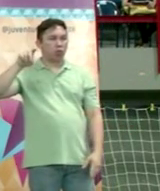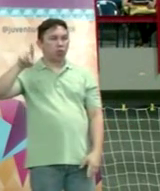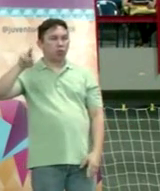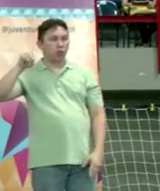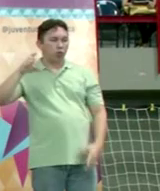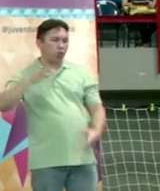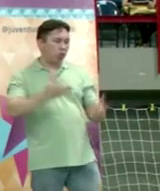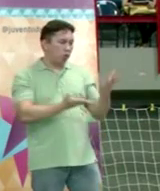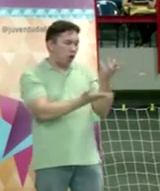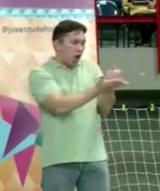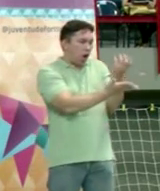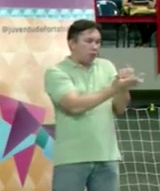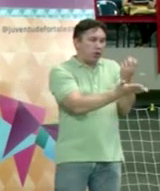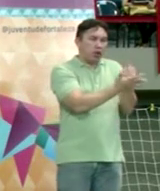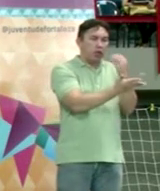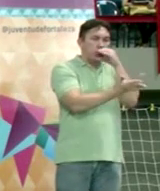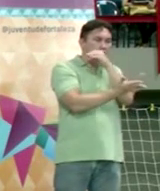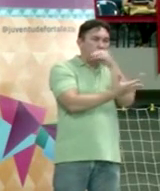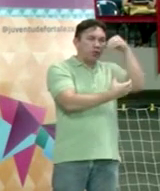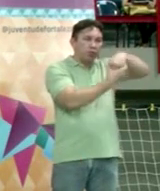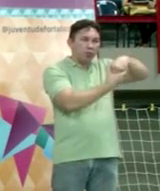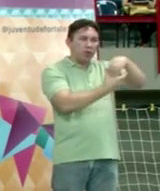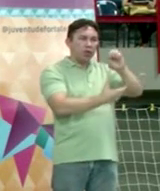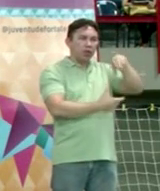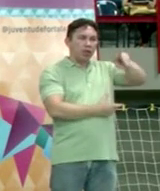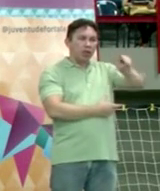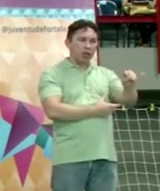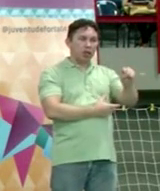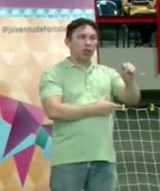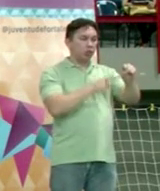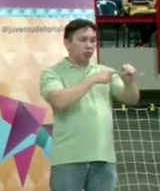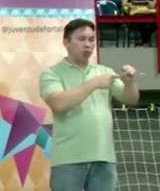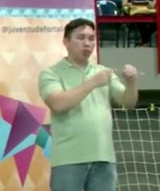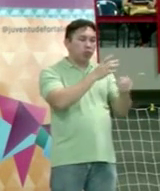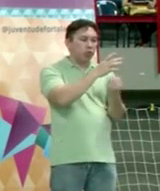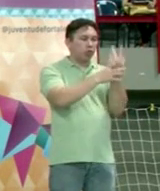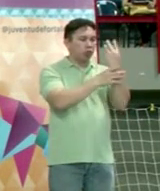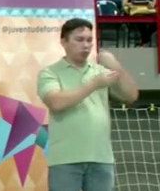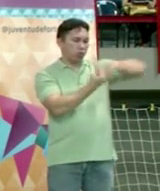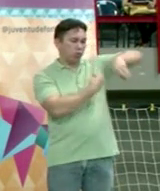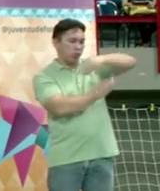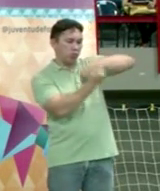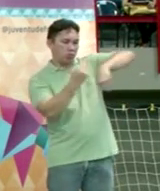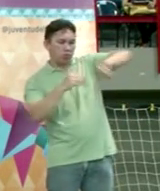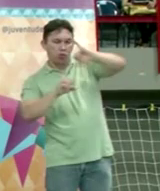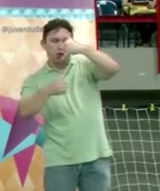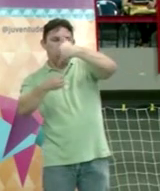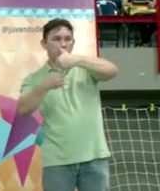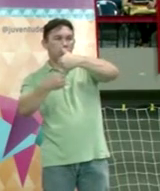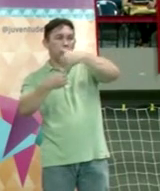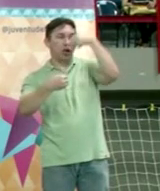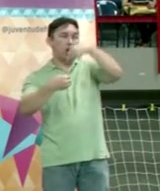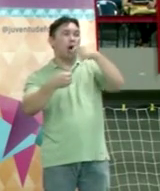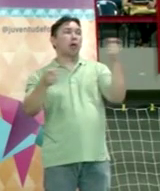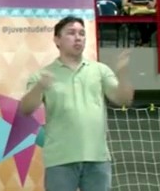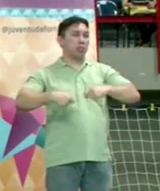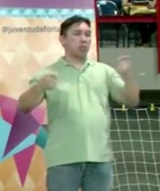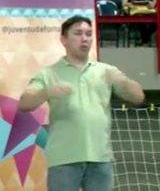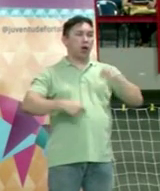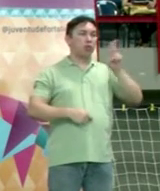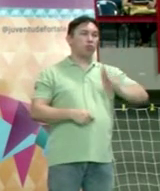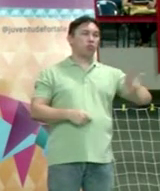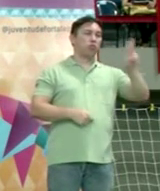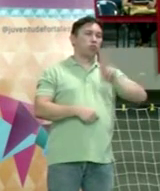absorção de calor, perfeito, é um processo endo. E promove a formação das substâncias combustíveis, que poderão